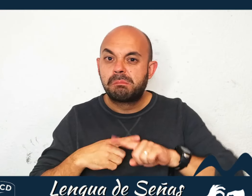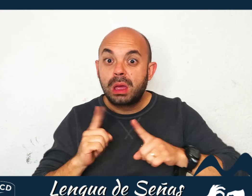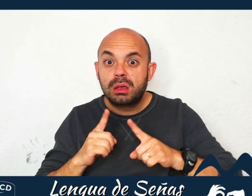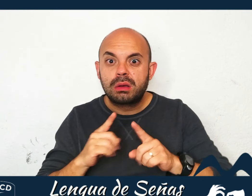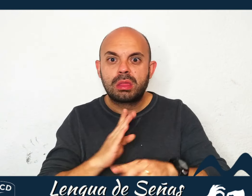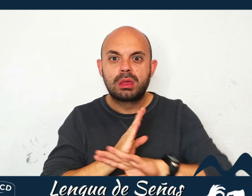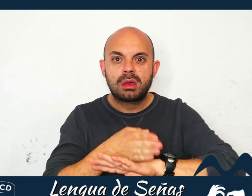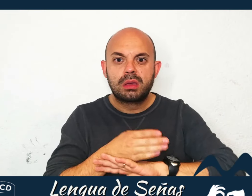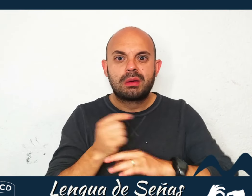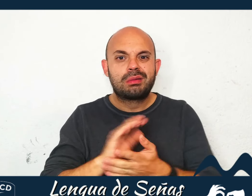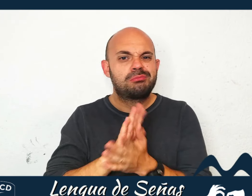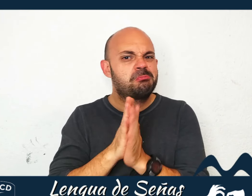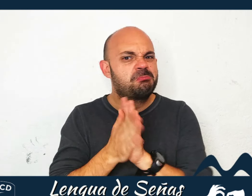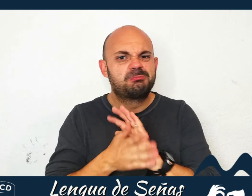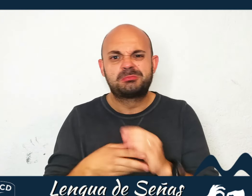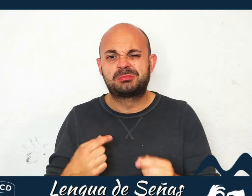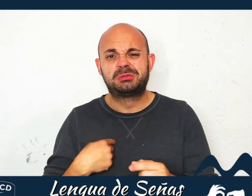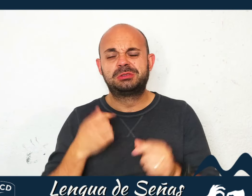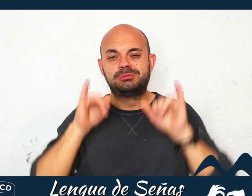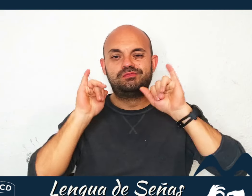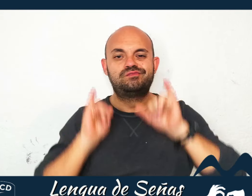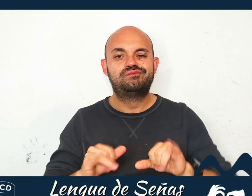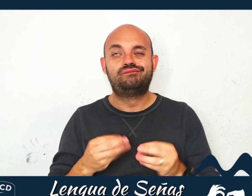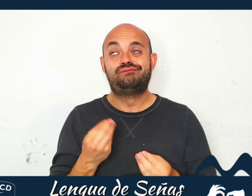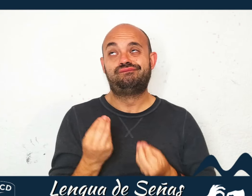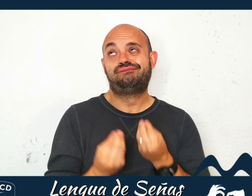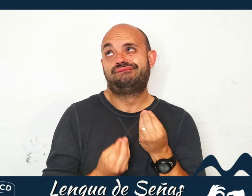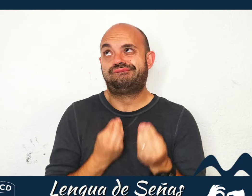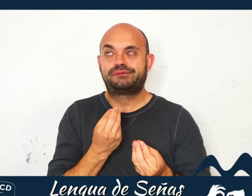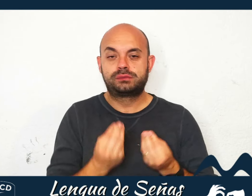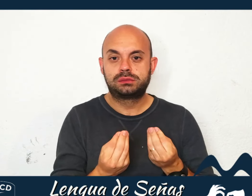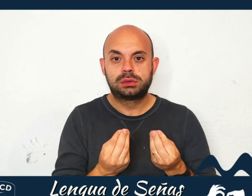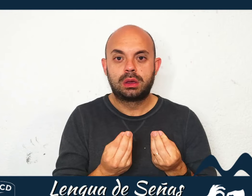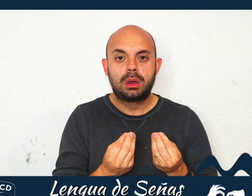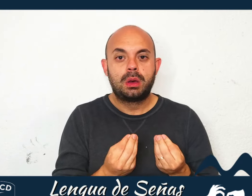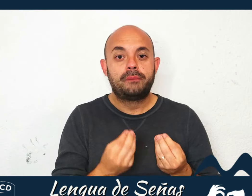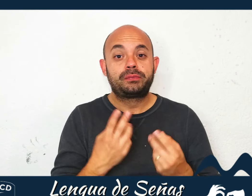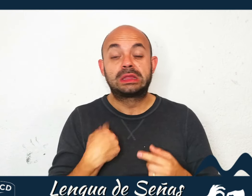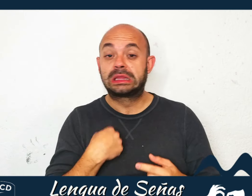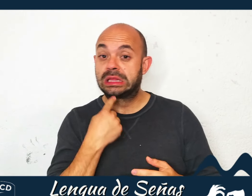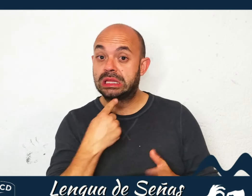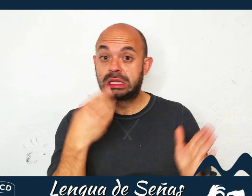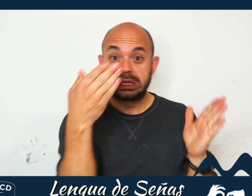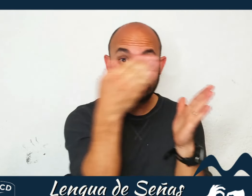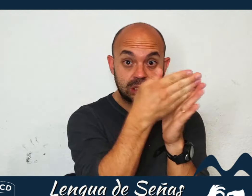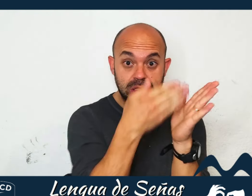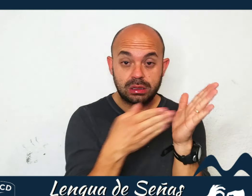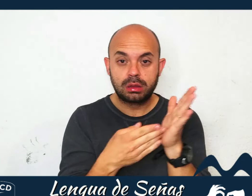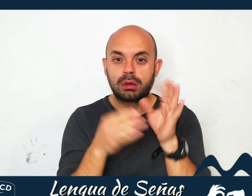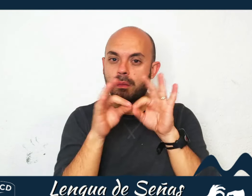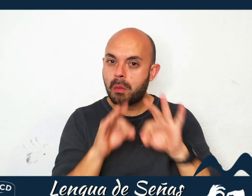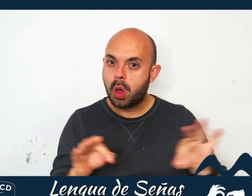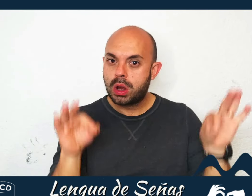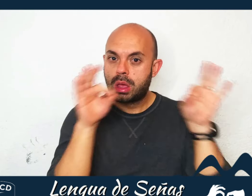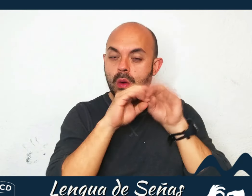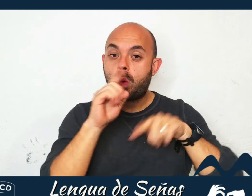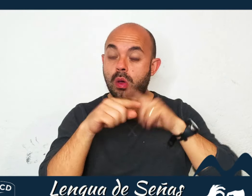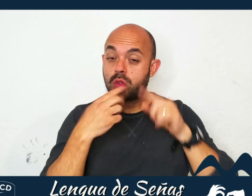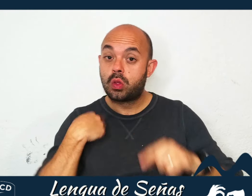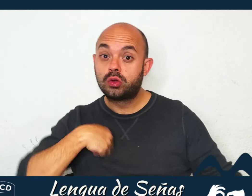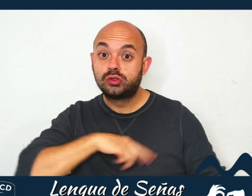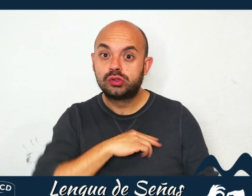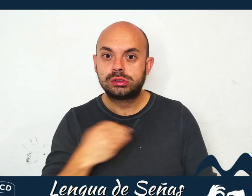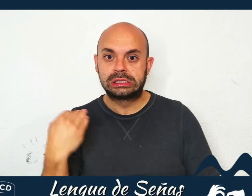lamentablemente improductivo. La Biblia nos enseña que nosotros tenemos que acompañar nuestros anhelos con